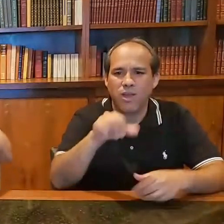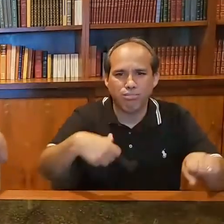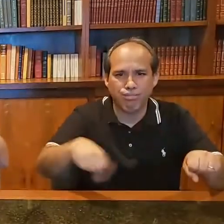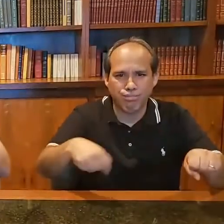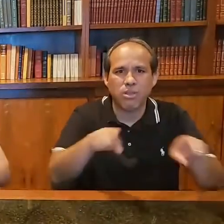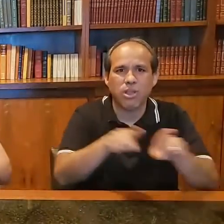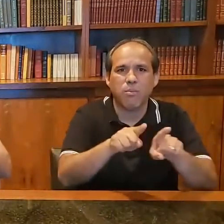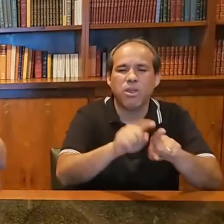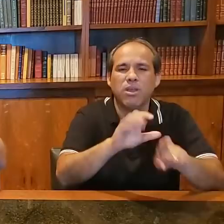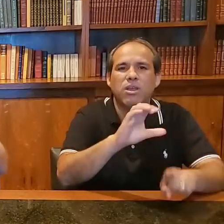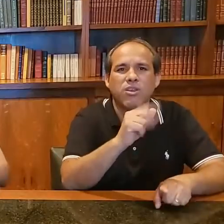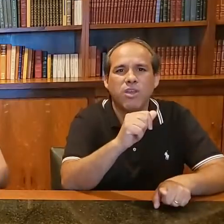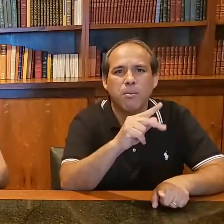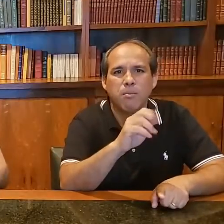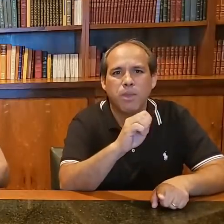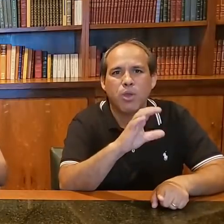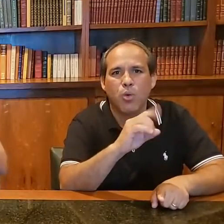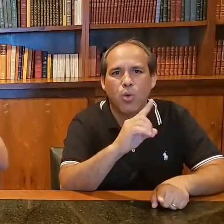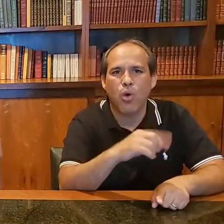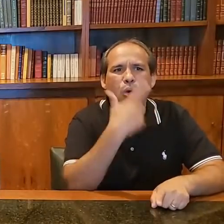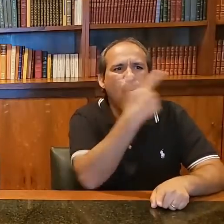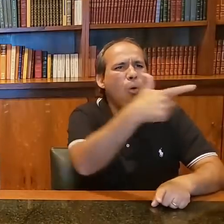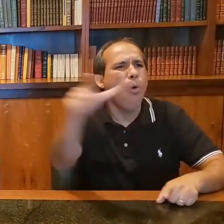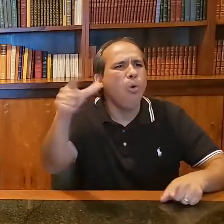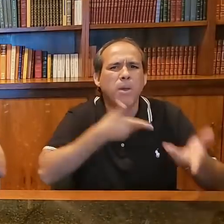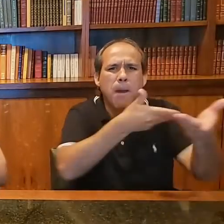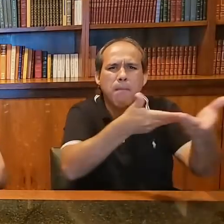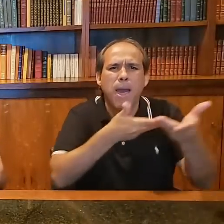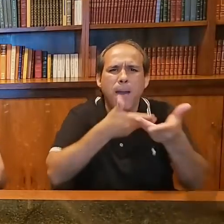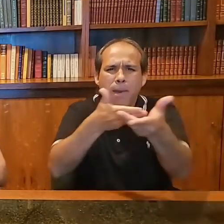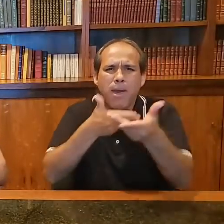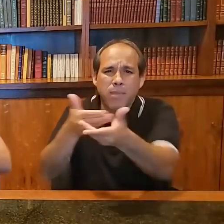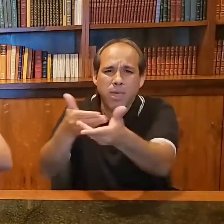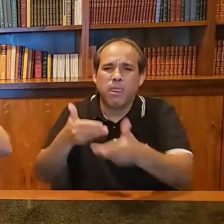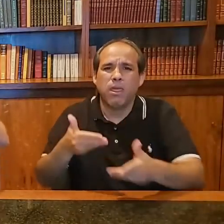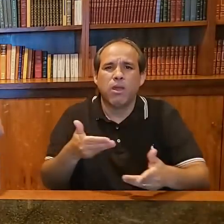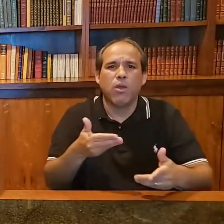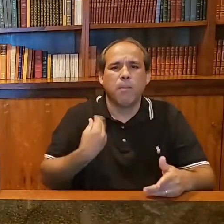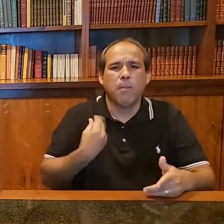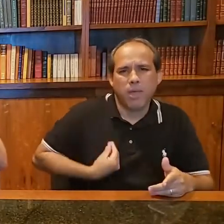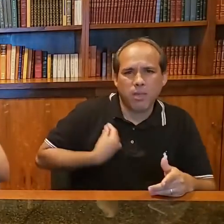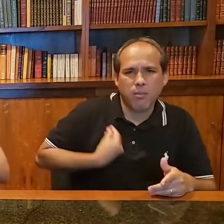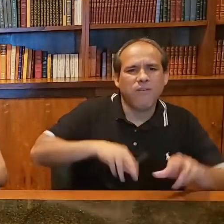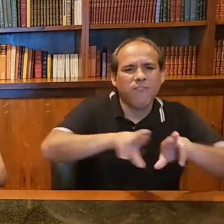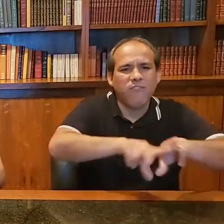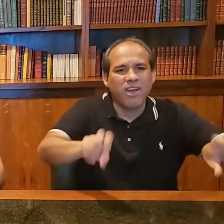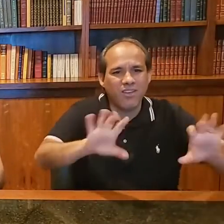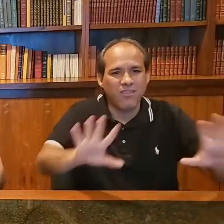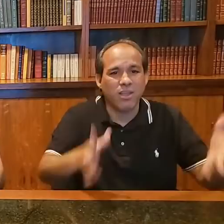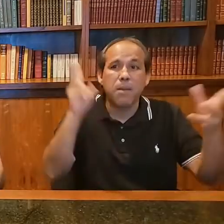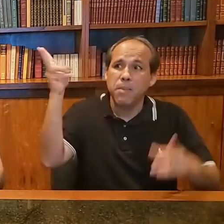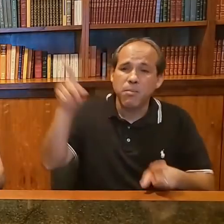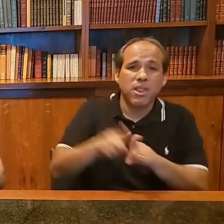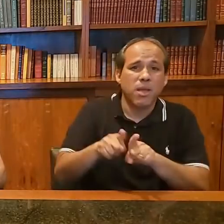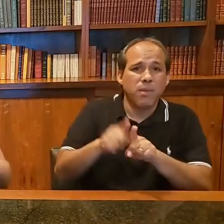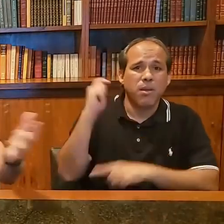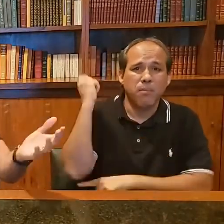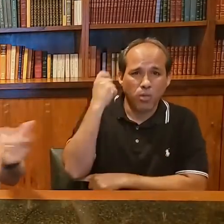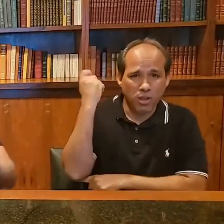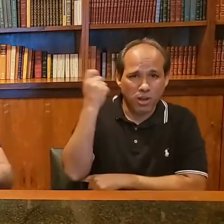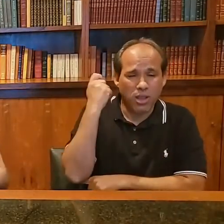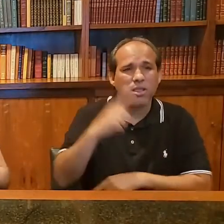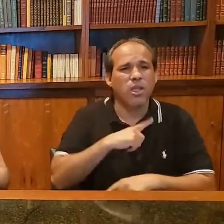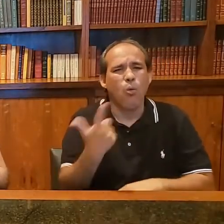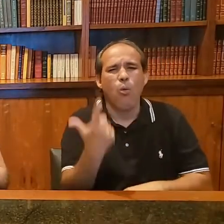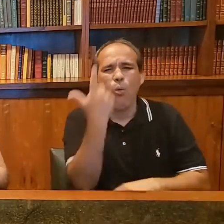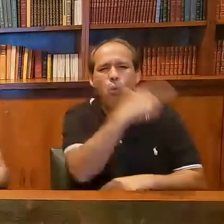do Heinz, do Onix, entre outros, para participar do Bibo, também lá em Porto Alegre. Temos também